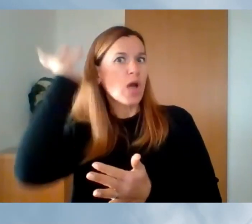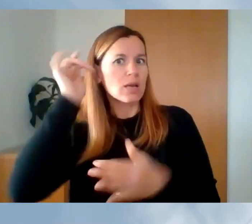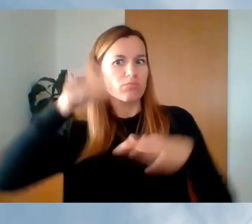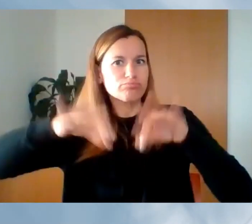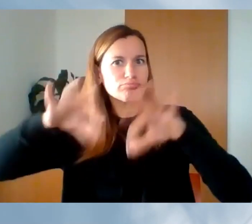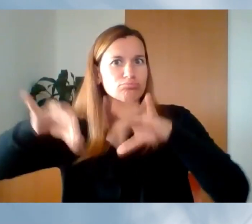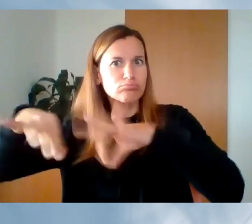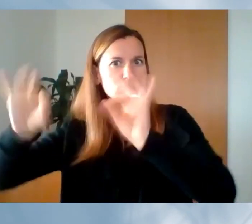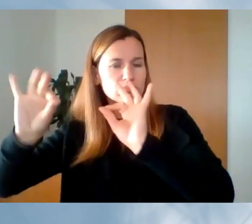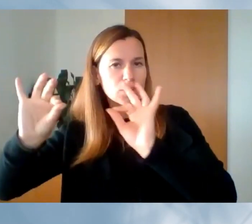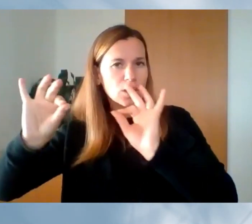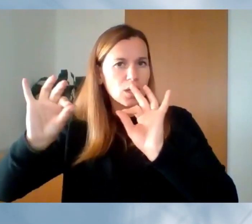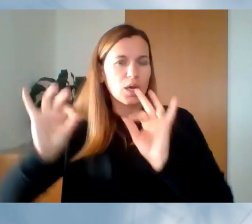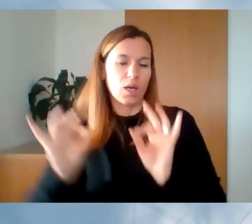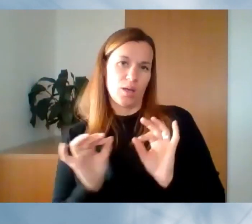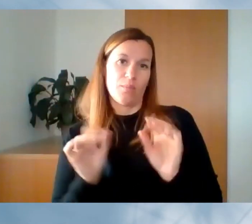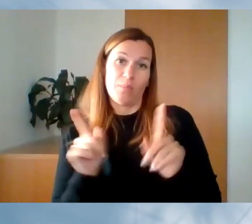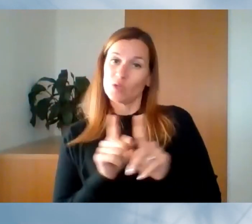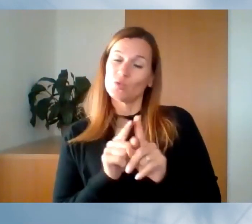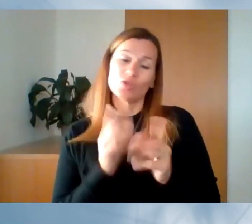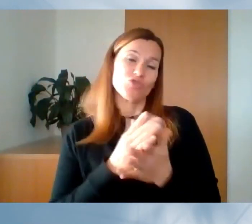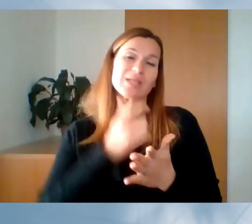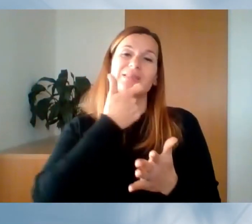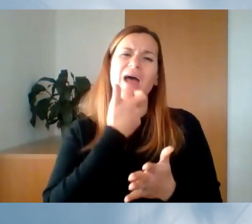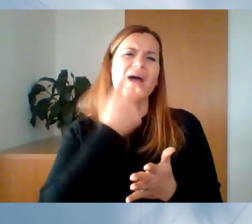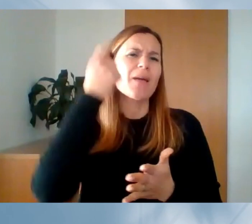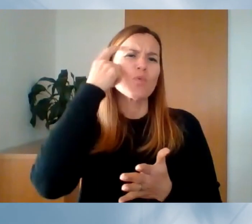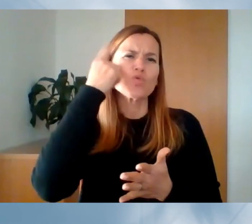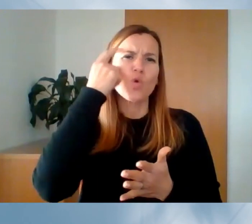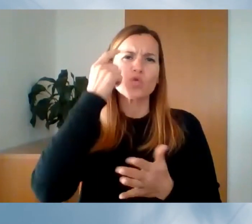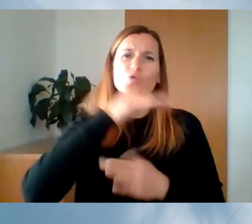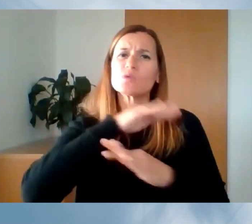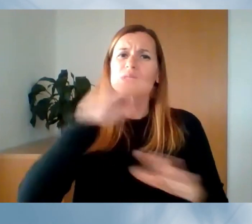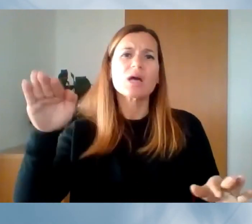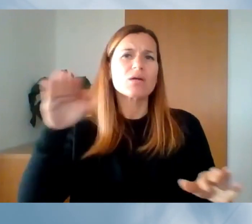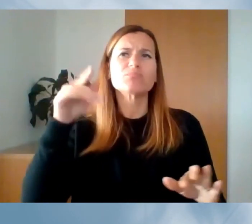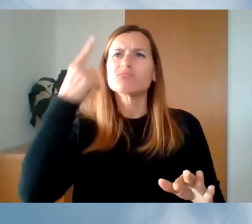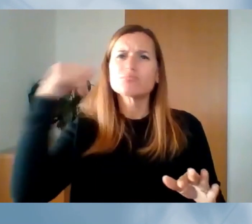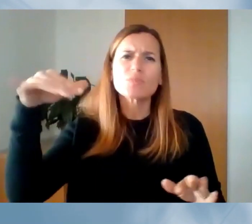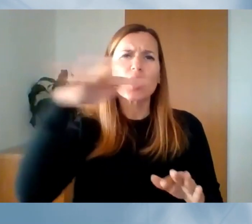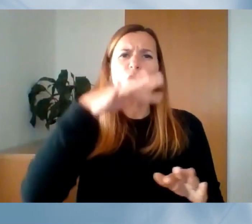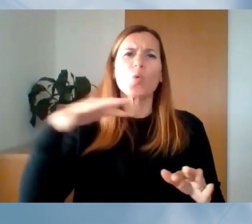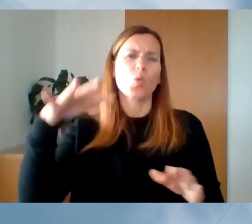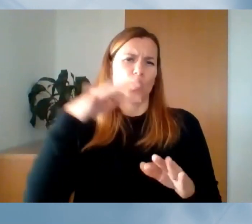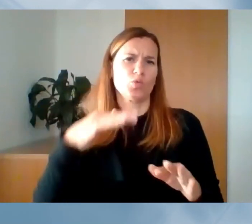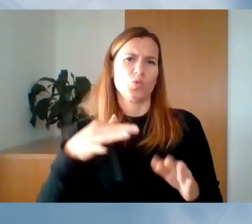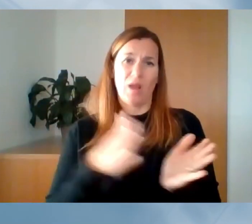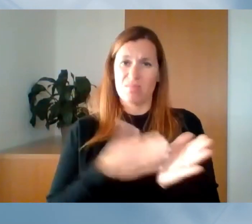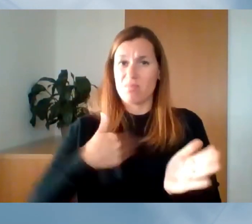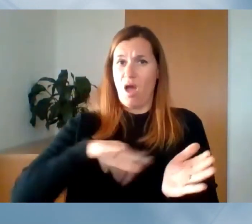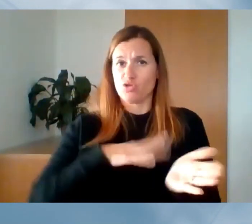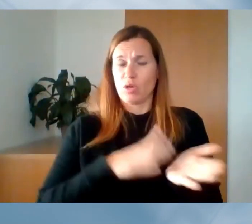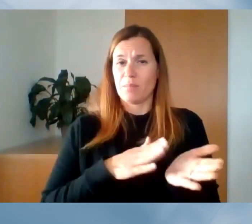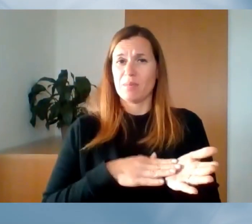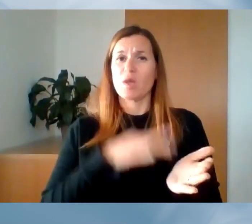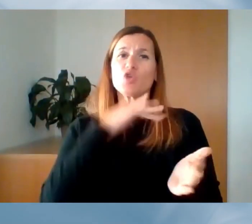te stvari odkriva, sicer je pa to tudi stara modrost vseh kultur naše,